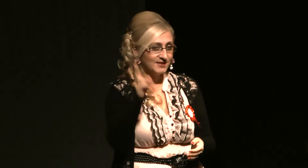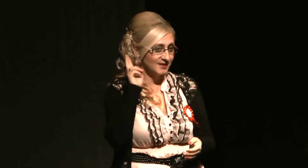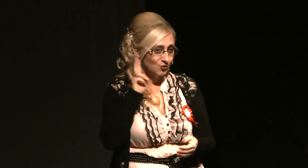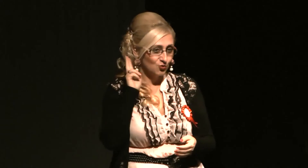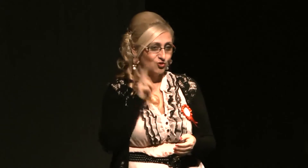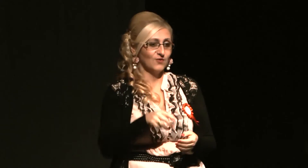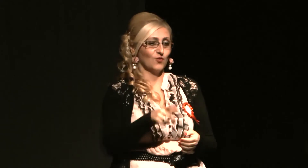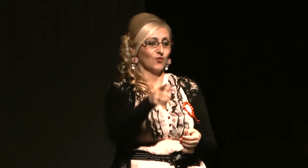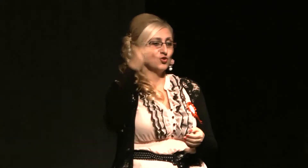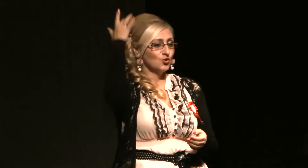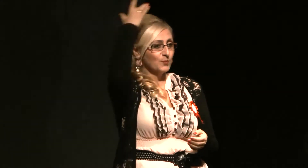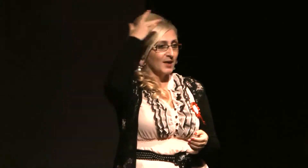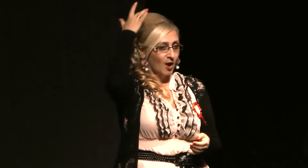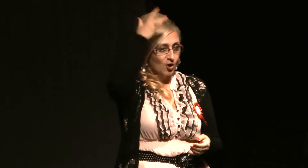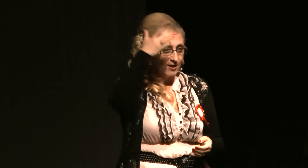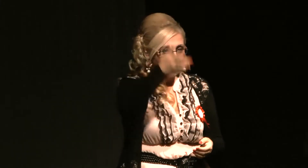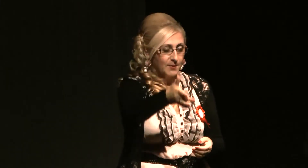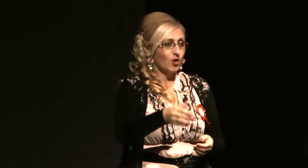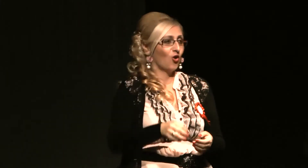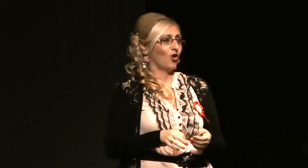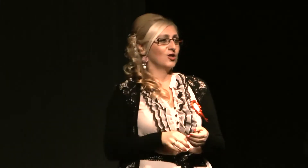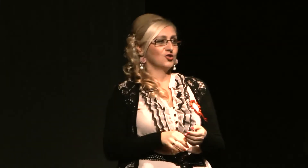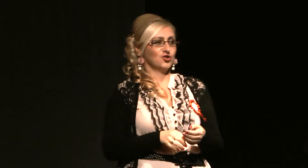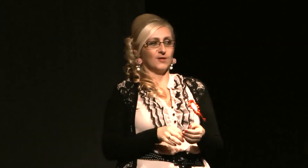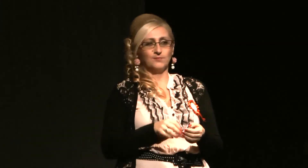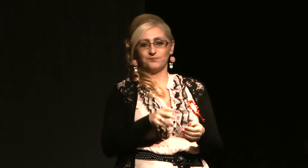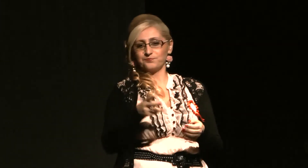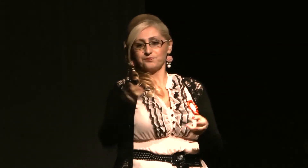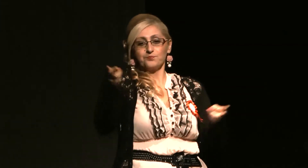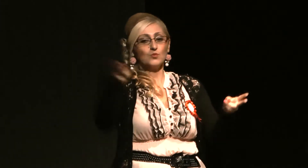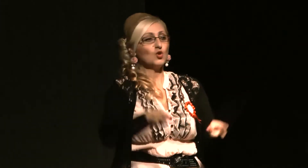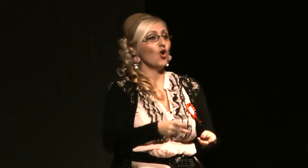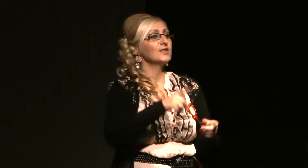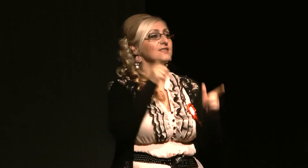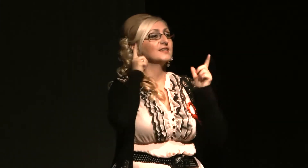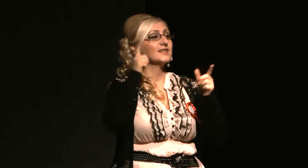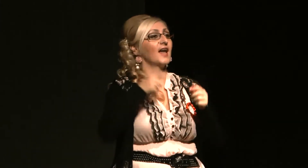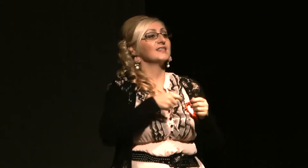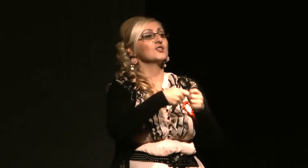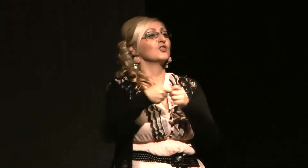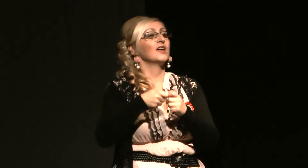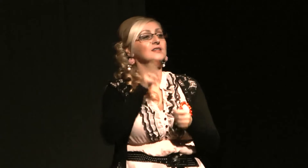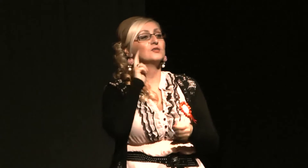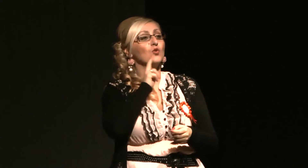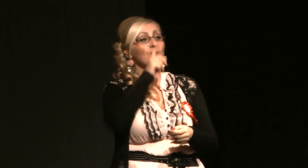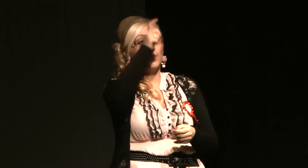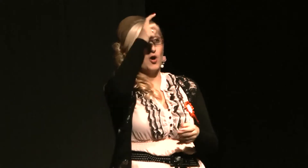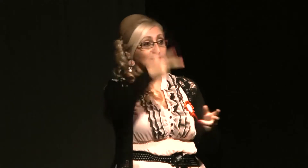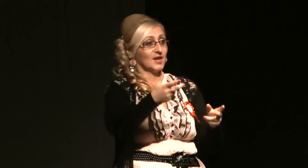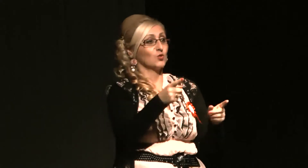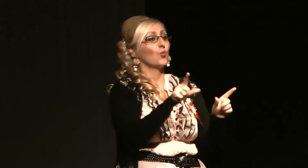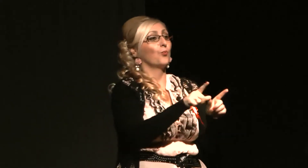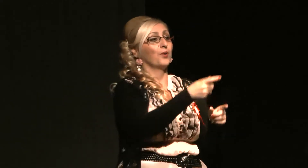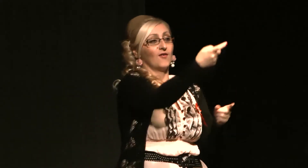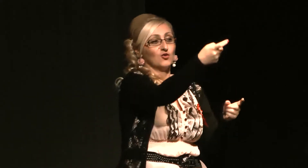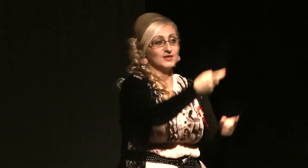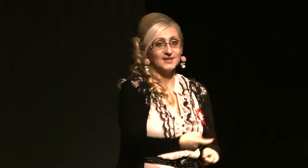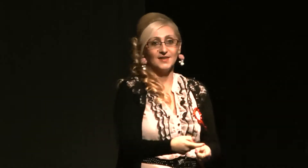Najstarijeg člana, Sinišu Živkovića, Mladena Nikolića iz Beograda, predstavnika Gradske organizacije gluvih Beograda koji